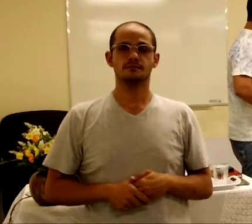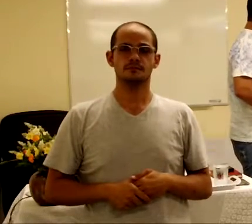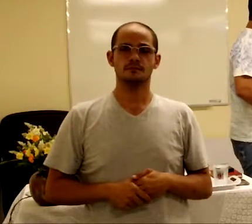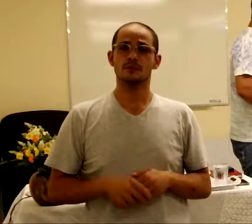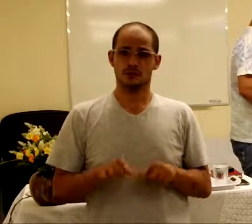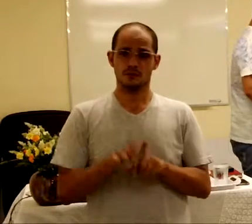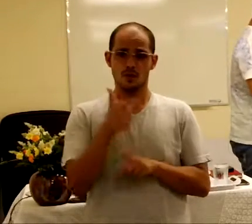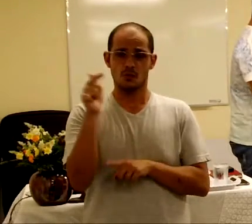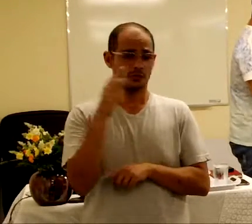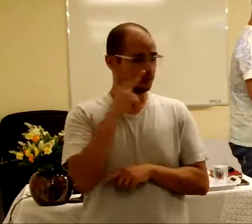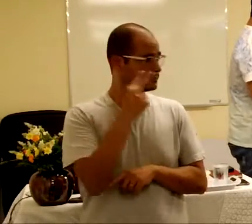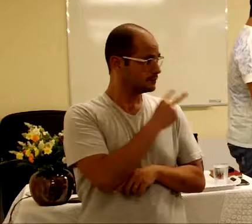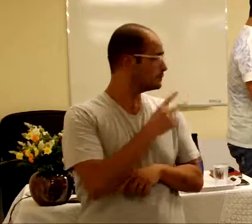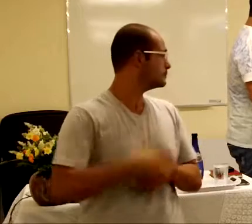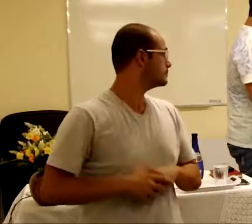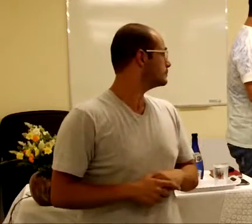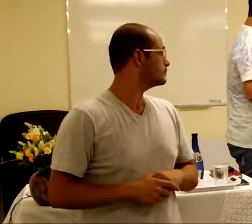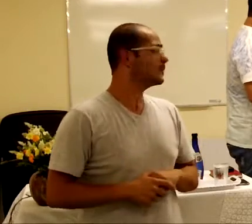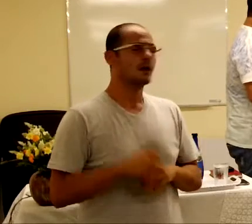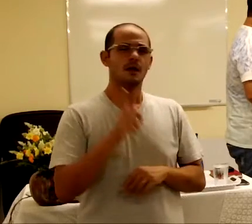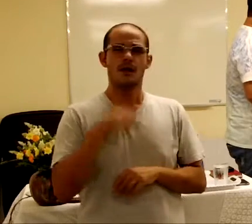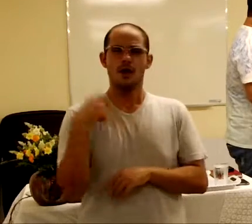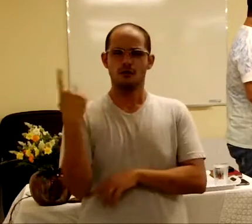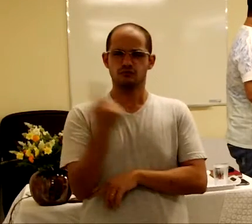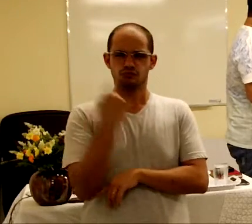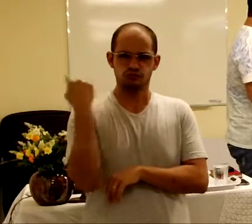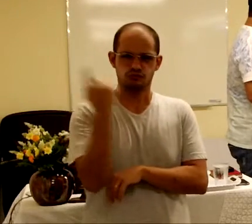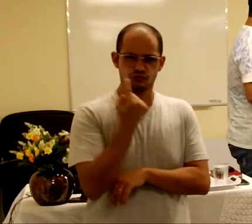Outra também, uma expressão, né? No caso um tornado.